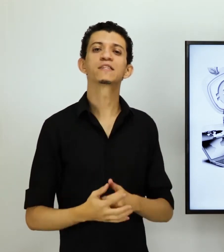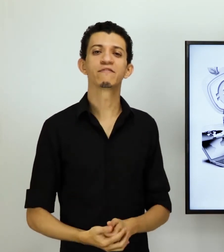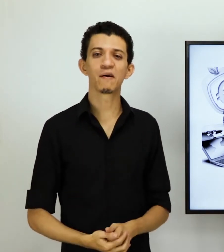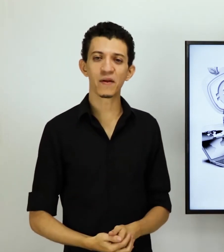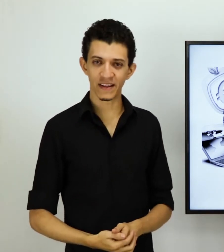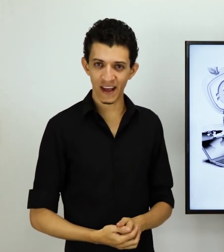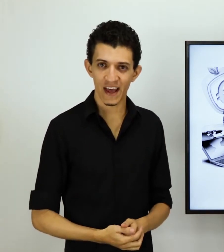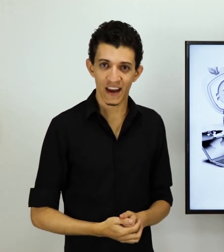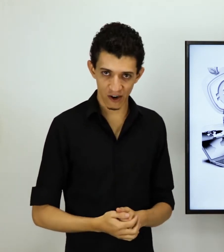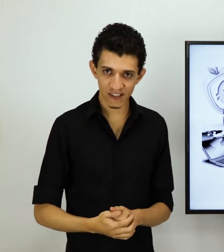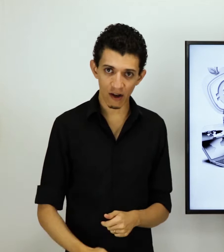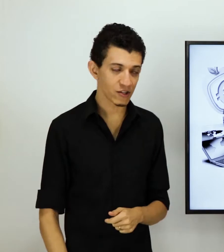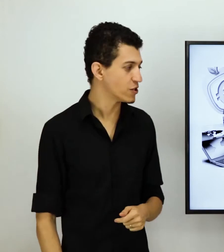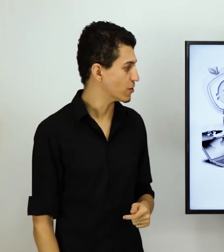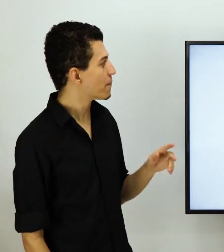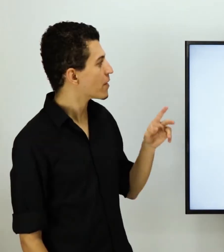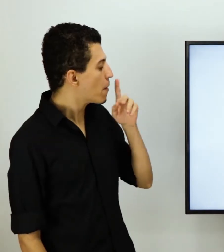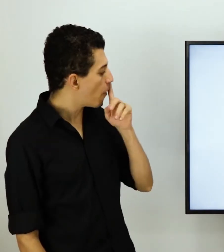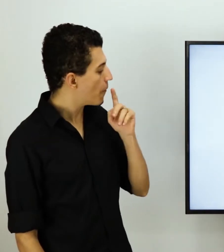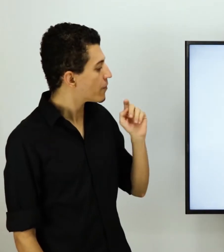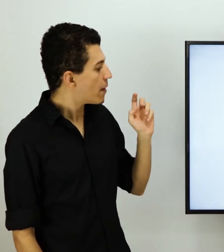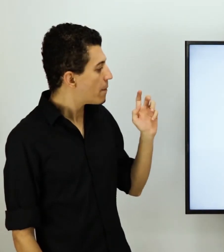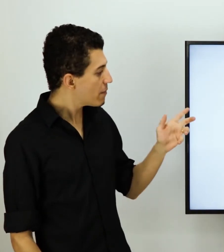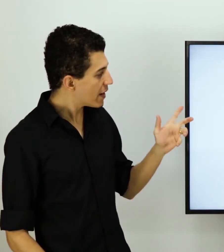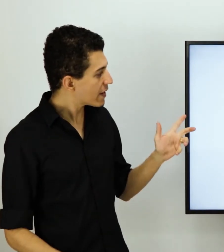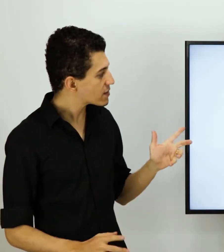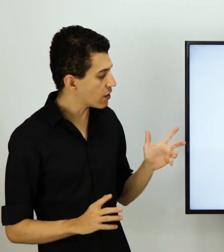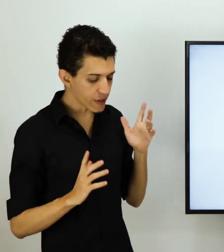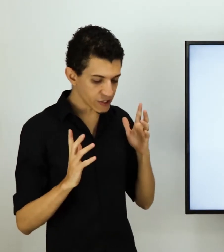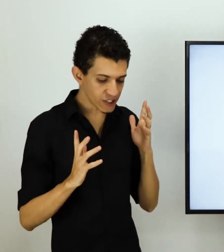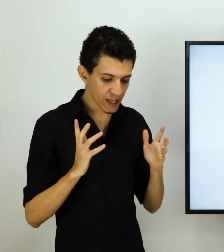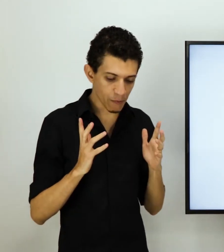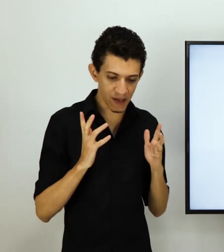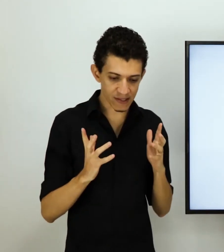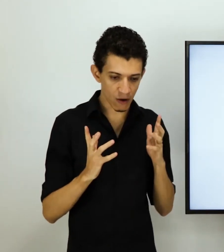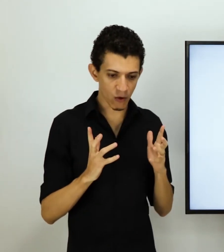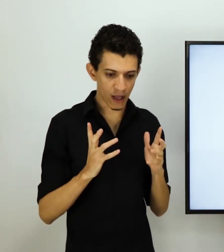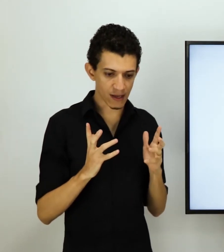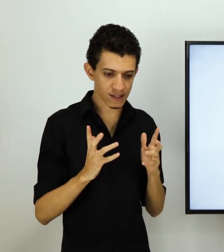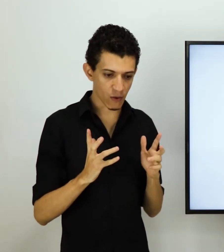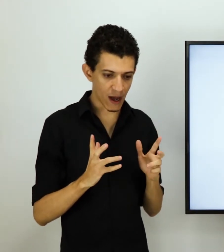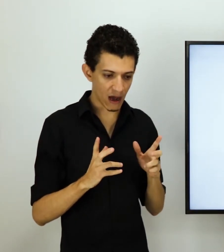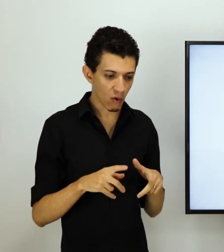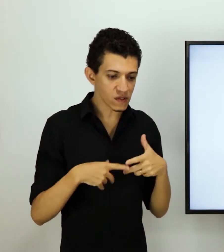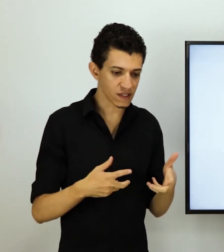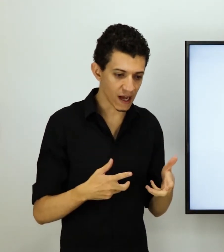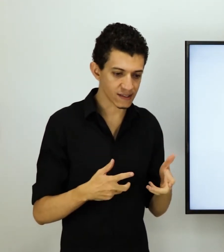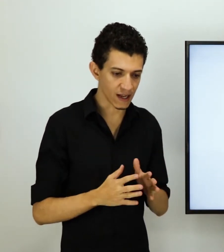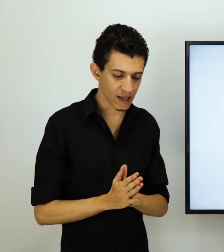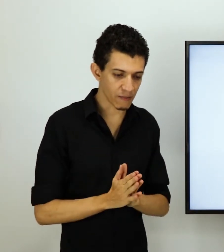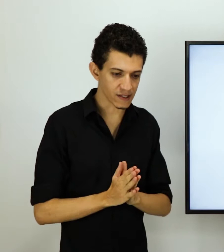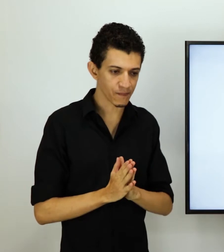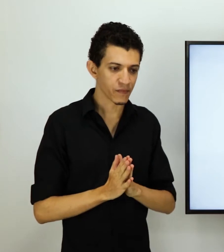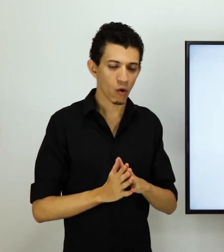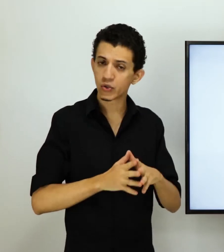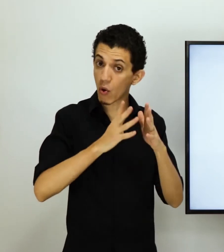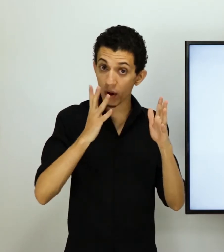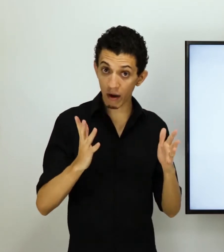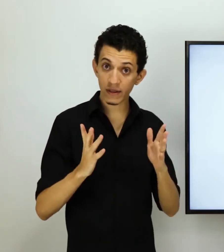vai aprender na nossa aula de hoje. Bom, primeira questão que a gente tem que pensar com relação aos sinais da Libras, ou de qualquer outra língua